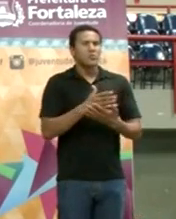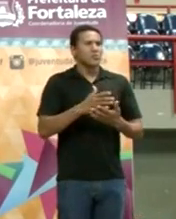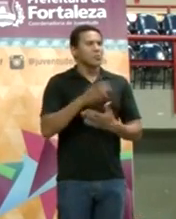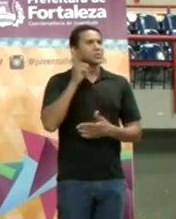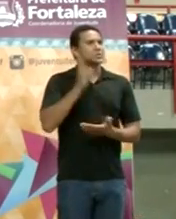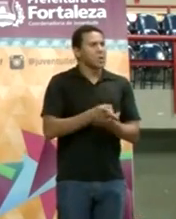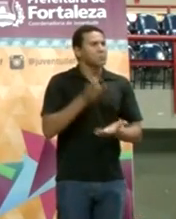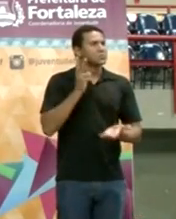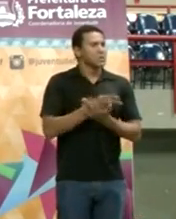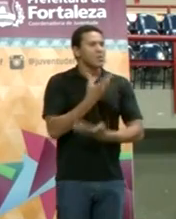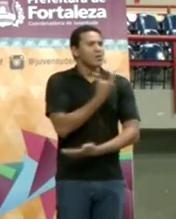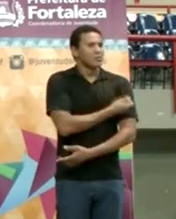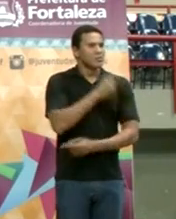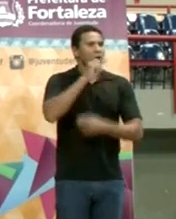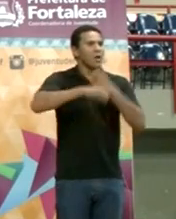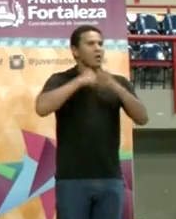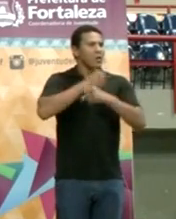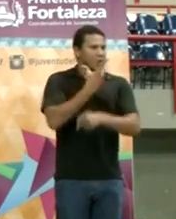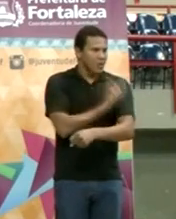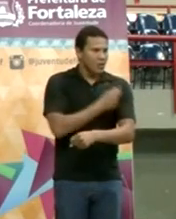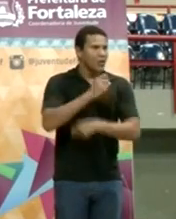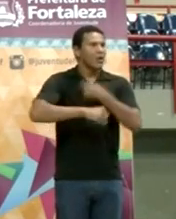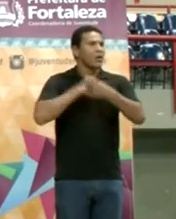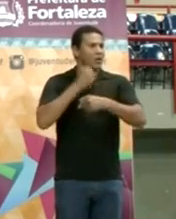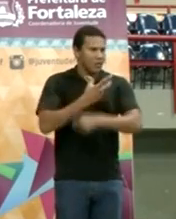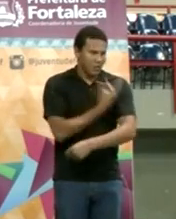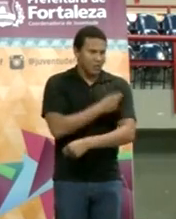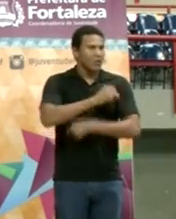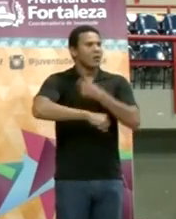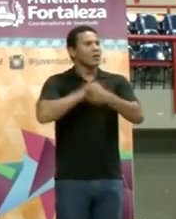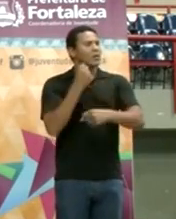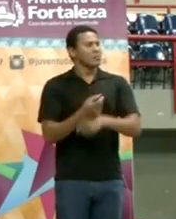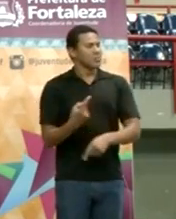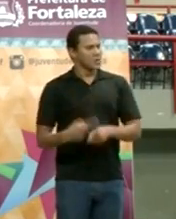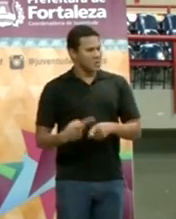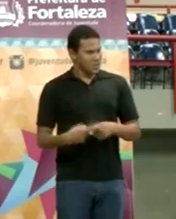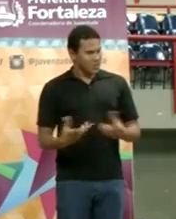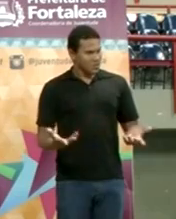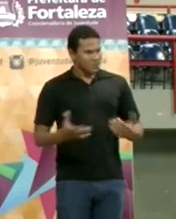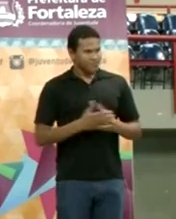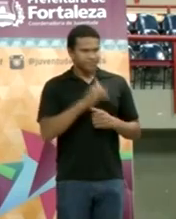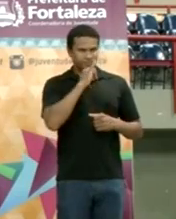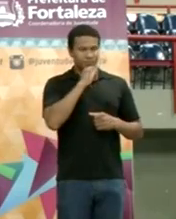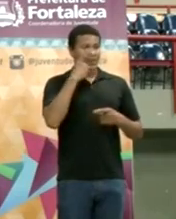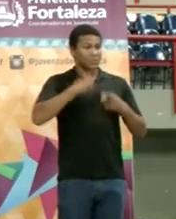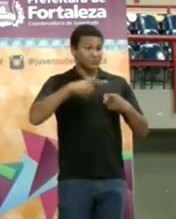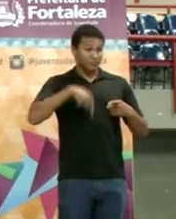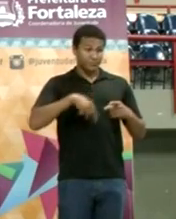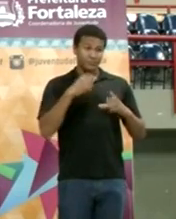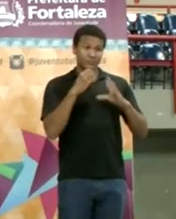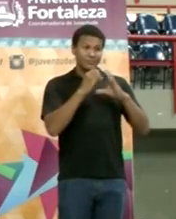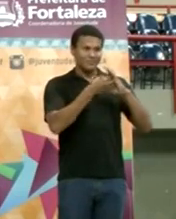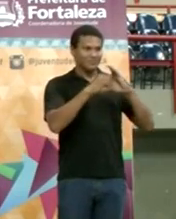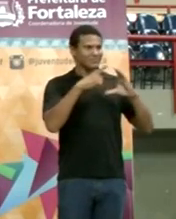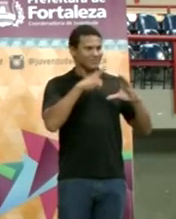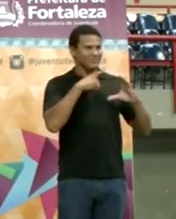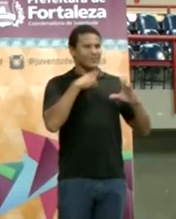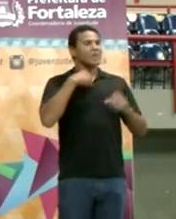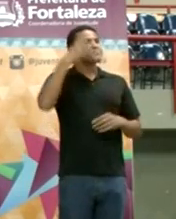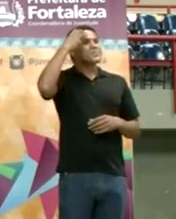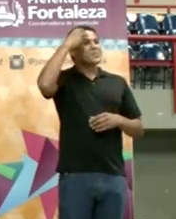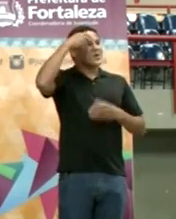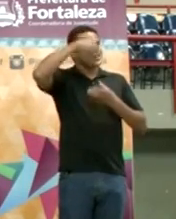forma frequente ou por um período estabelecido? Porque as nossas células, elas têm uma coisa chamada memória